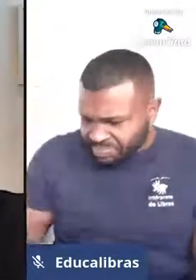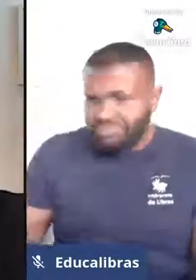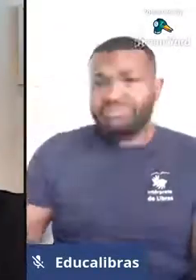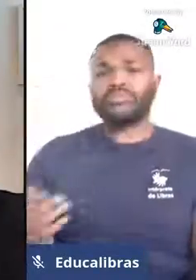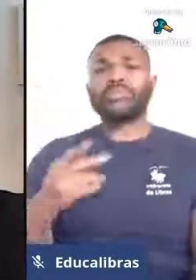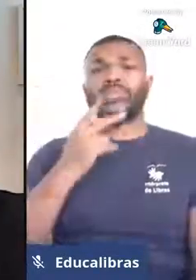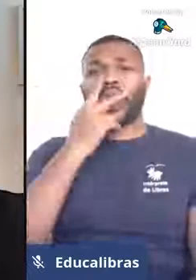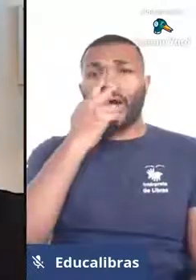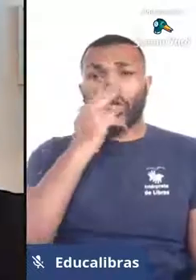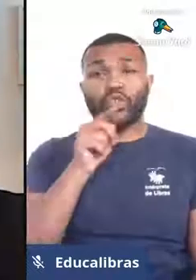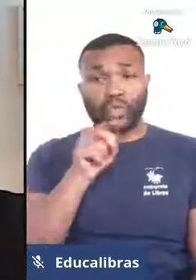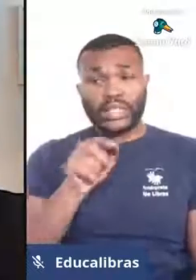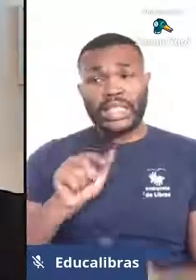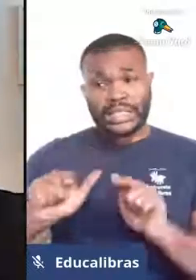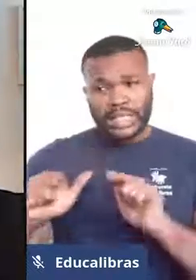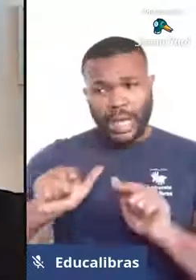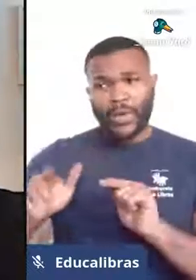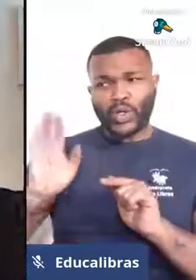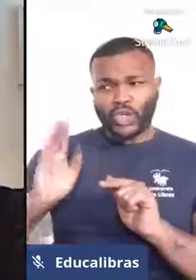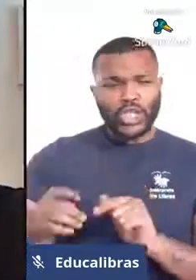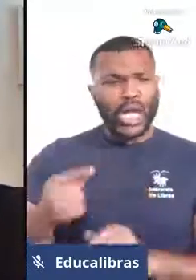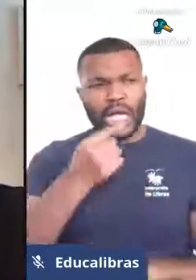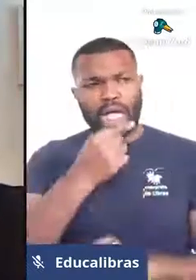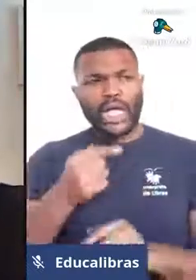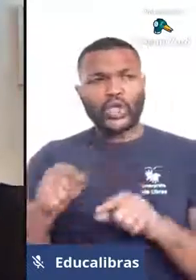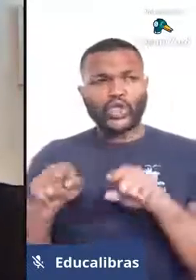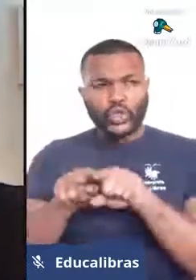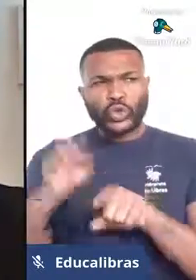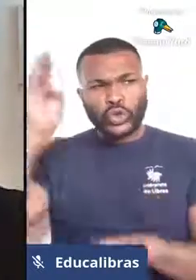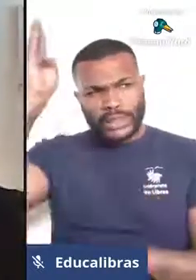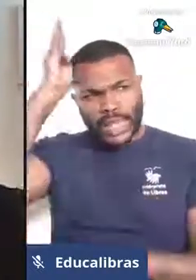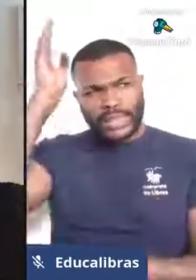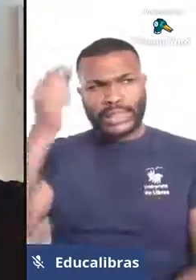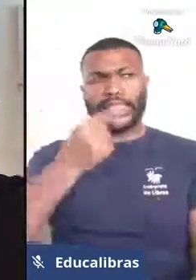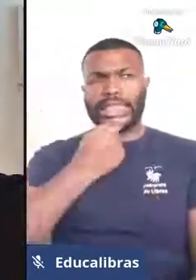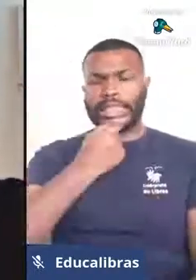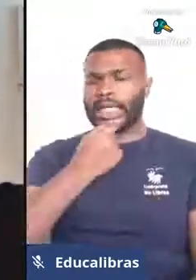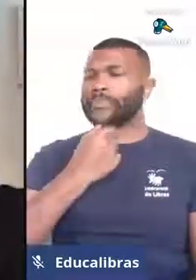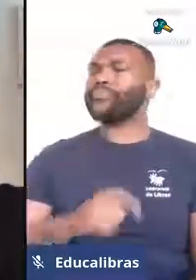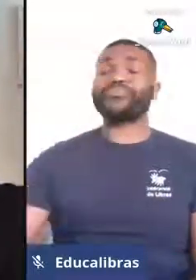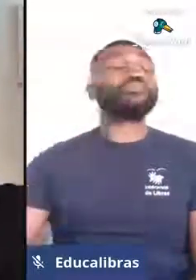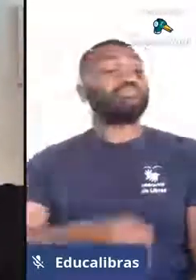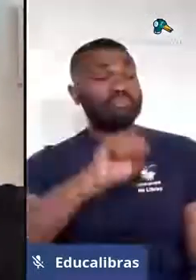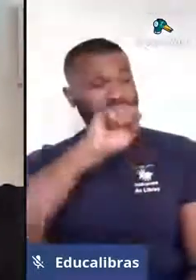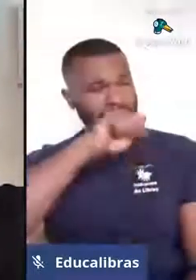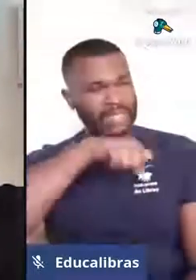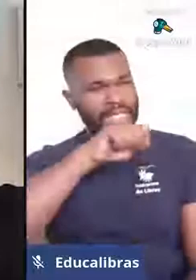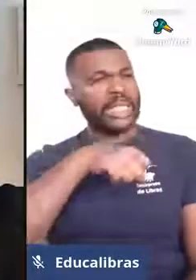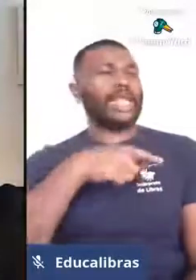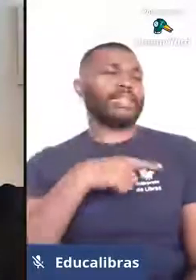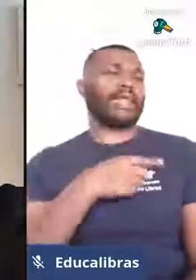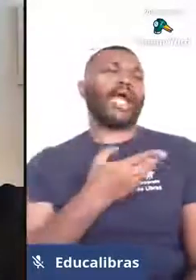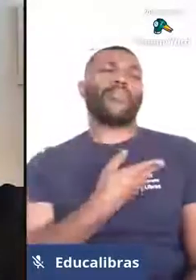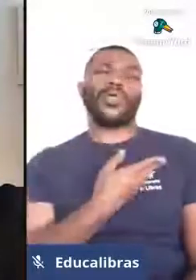você trabalhou muito com o Sesc no British Council, né? Sim, eu sempre trabalho, tenho grandes amigos lá, então,